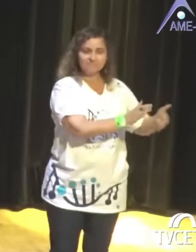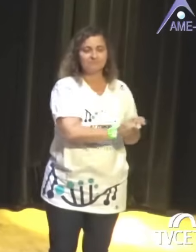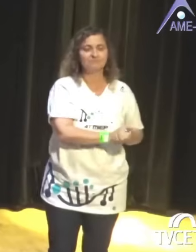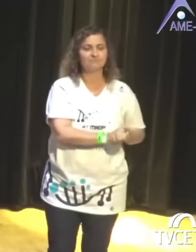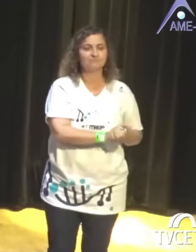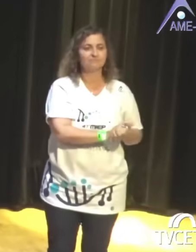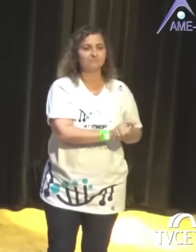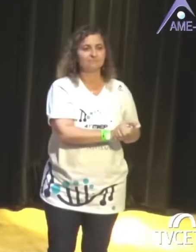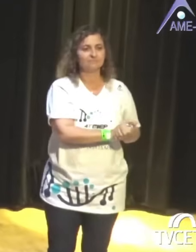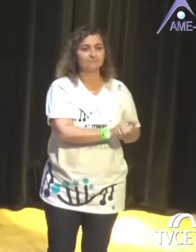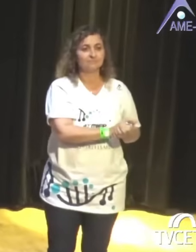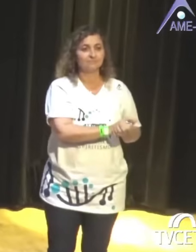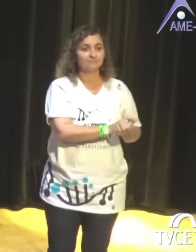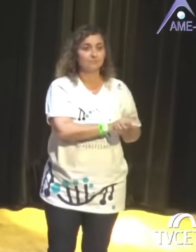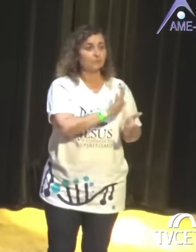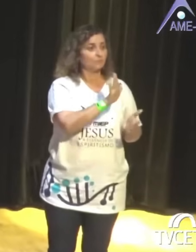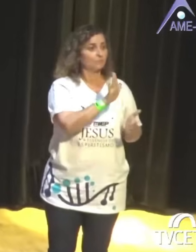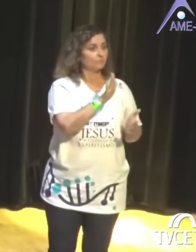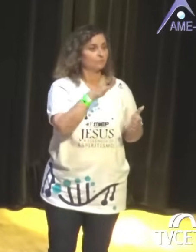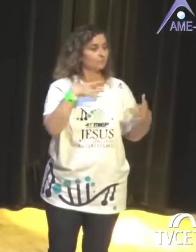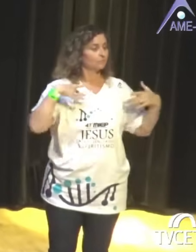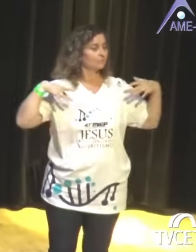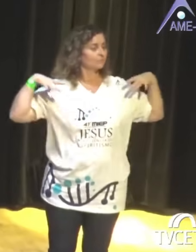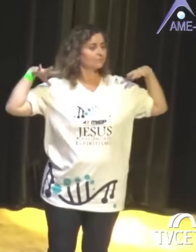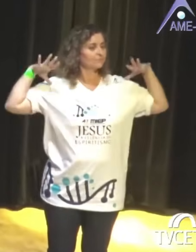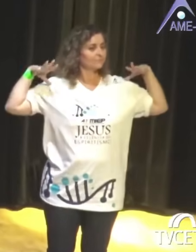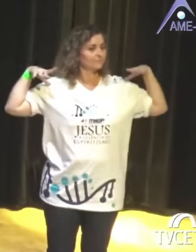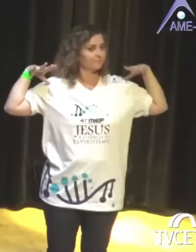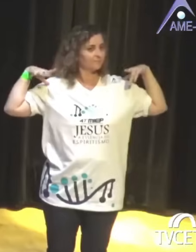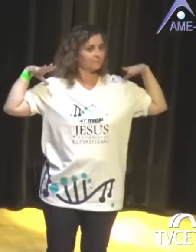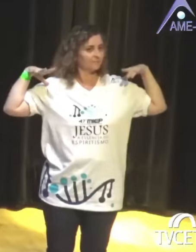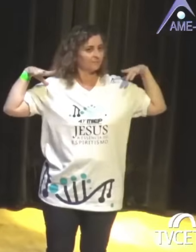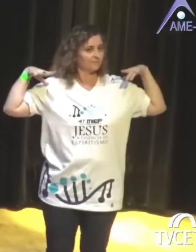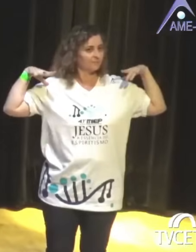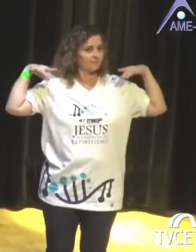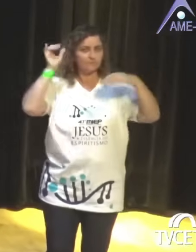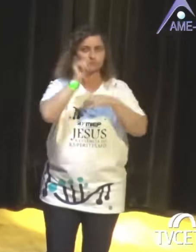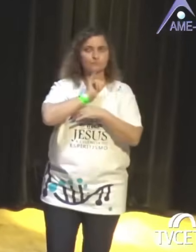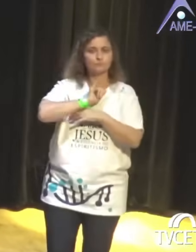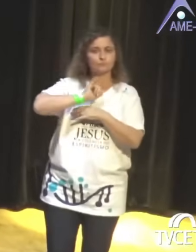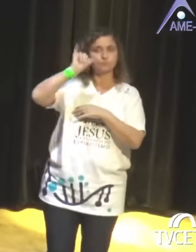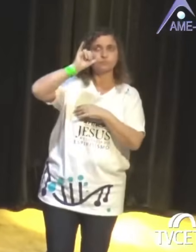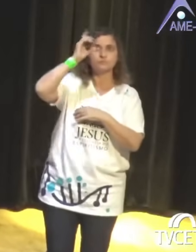avançado um anjo soou um alarme para